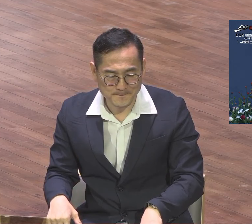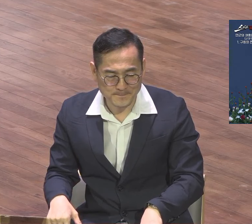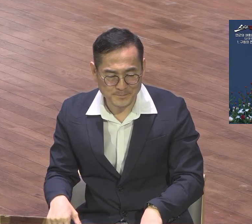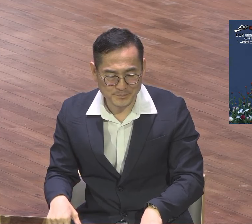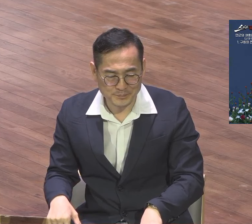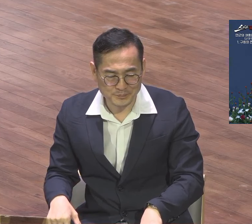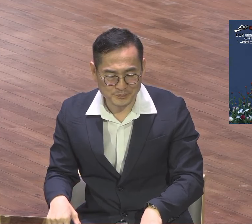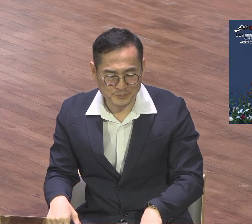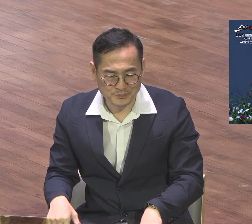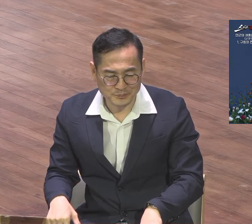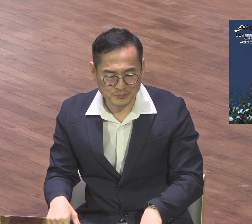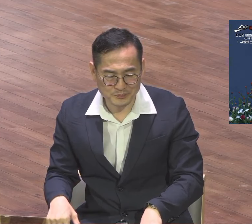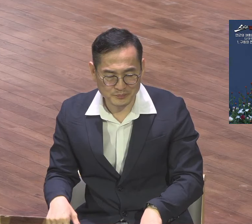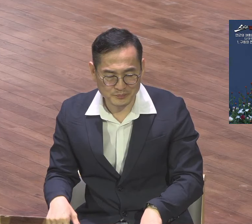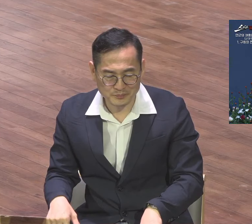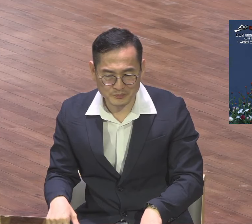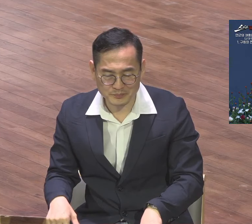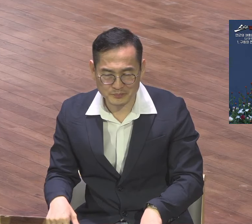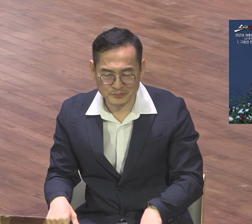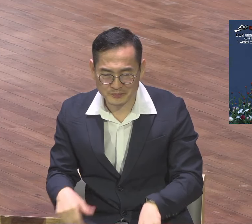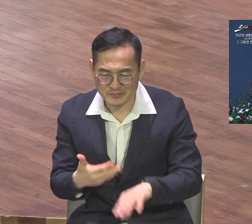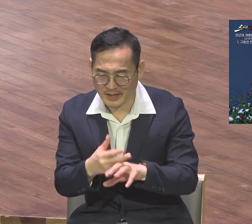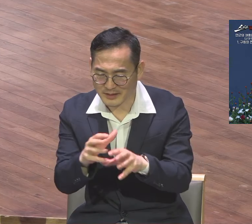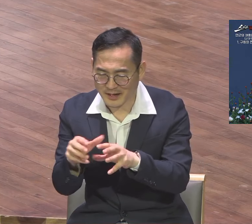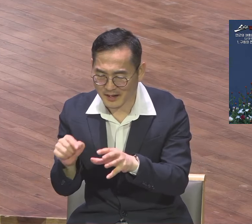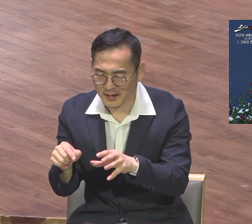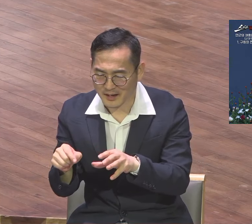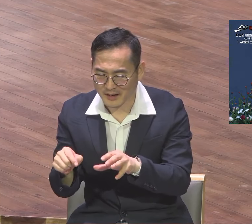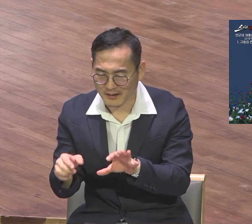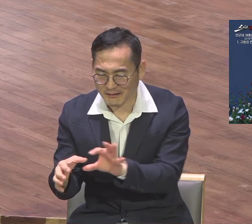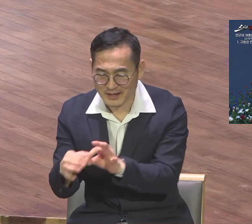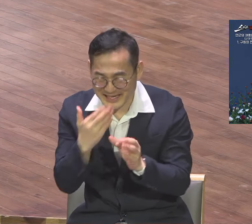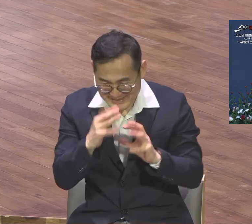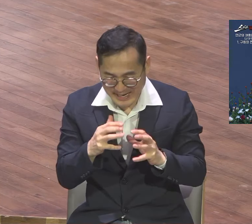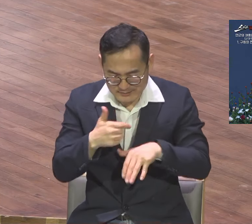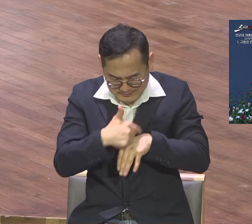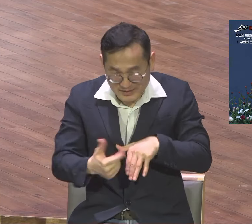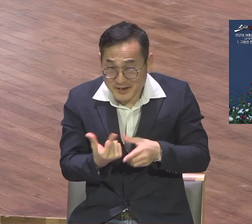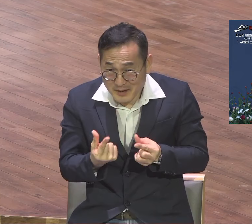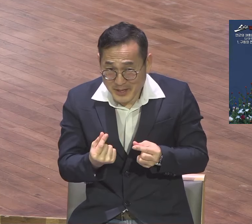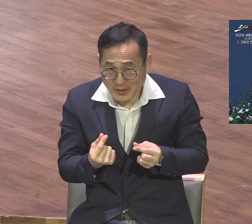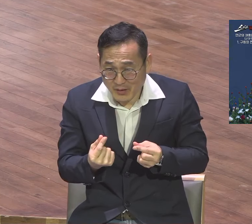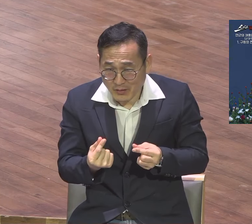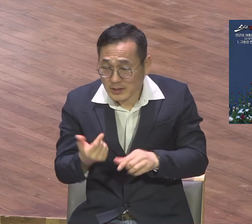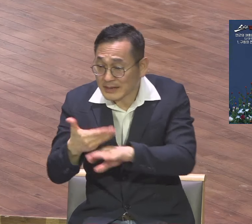이방적 색깔이 더 짙었어요. 이방적 색깔이. 이스라엘은 이스라엘인데,